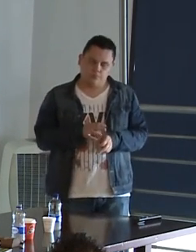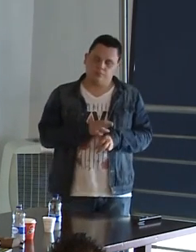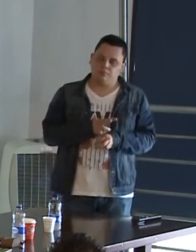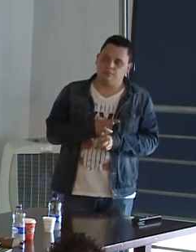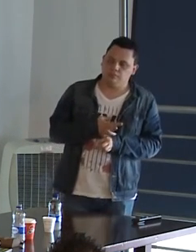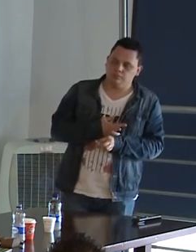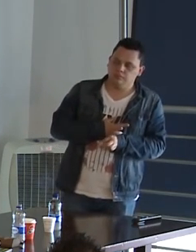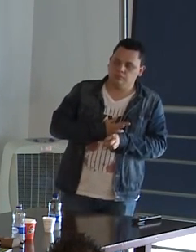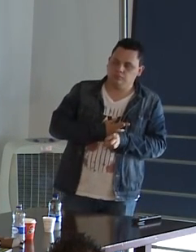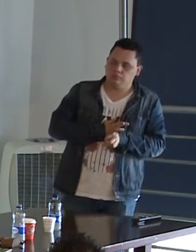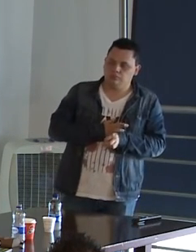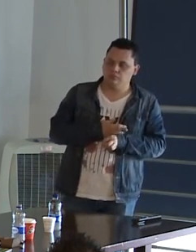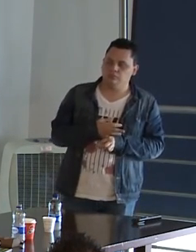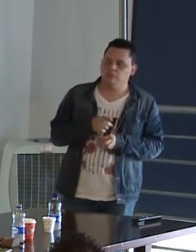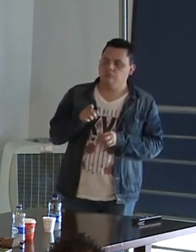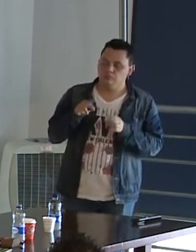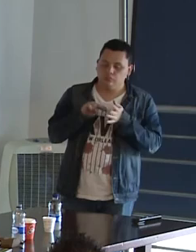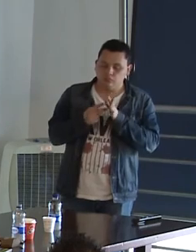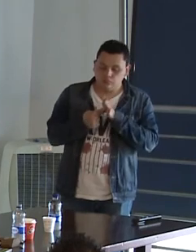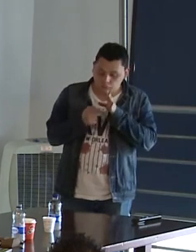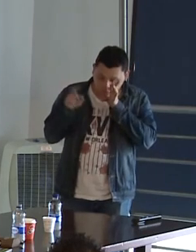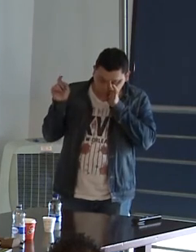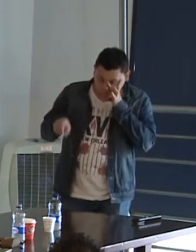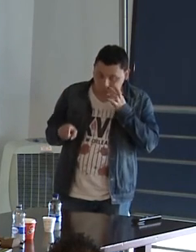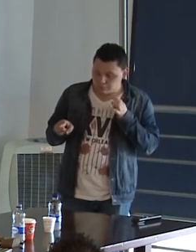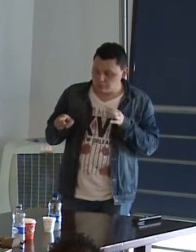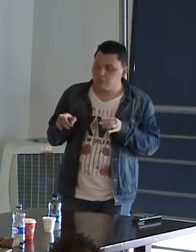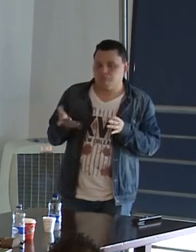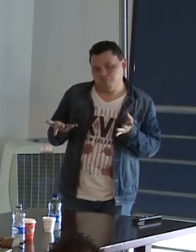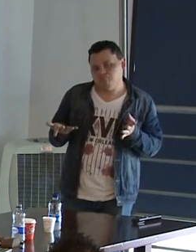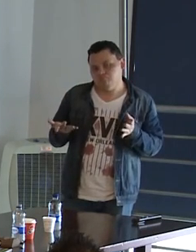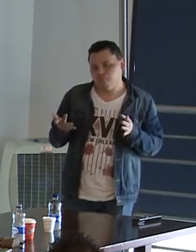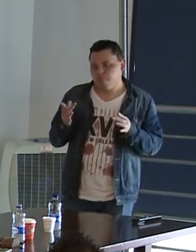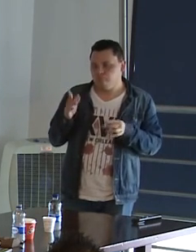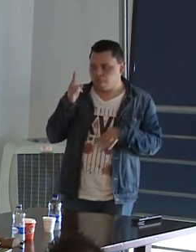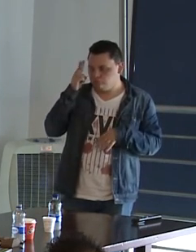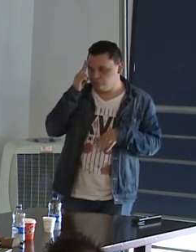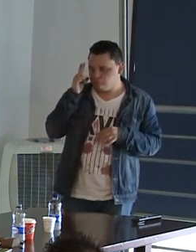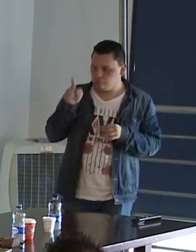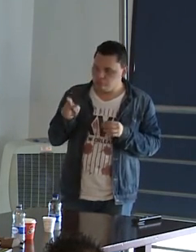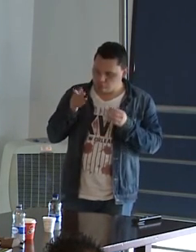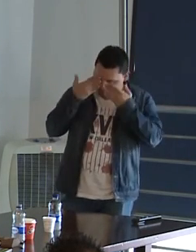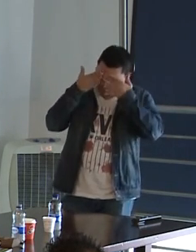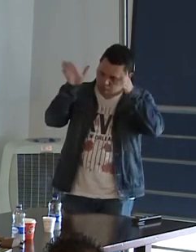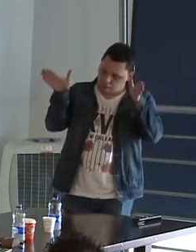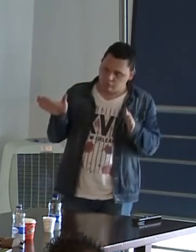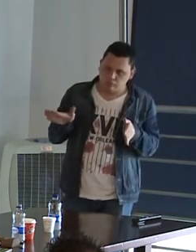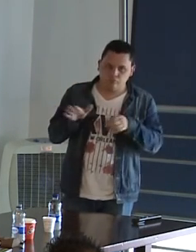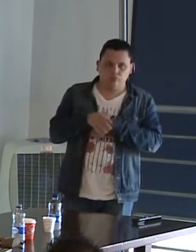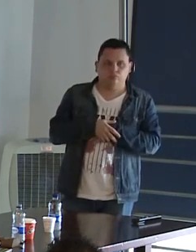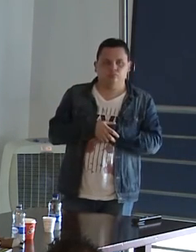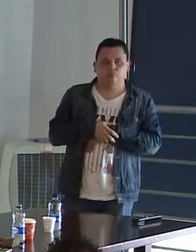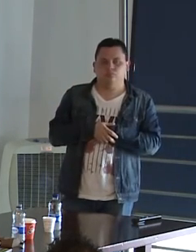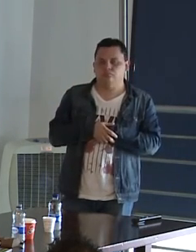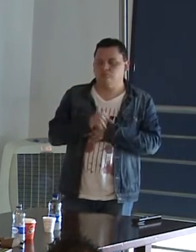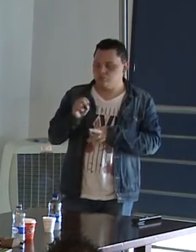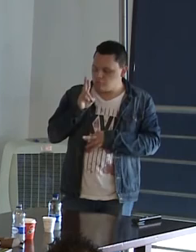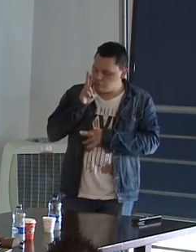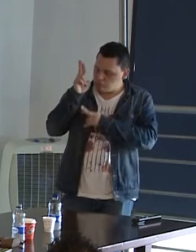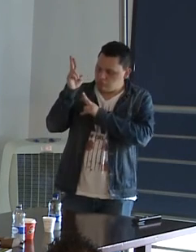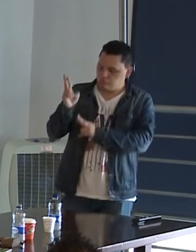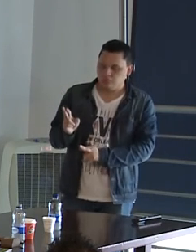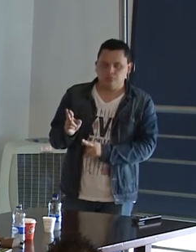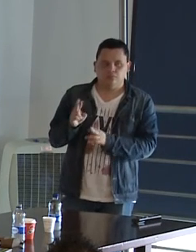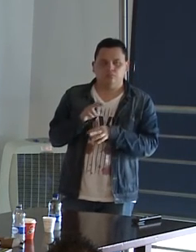lo cual supone que efectivamente hay una apertura a